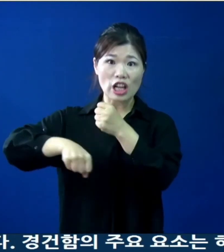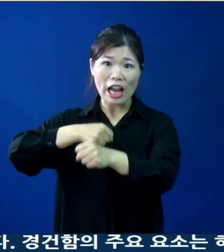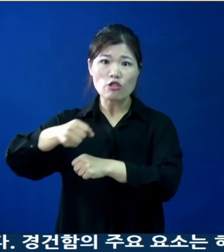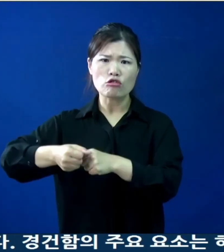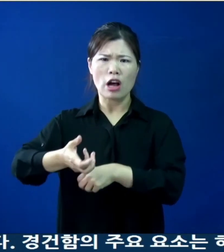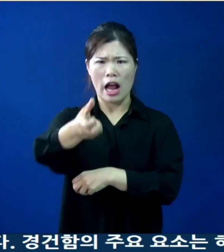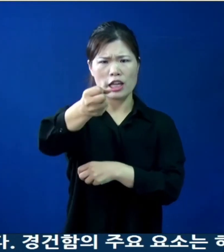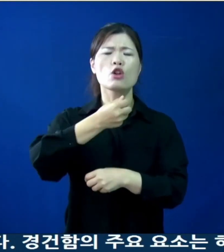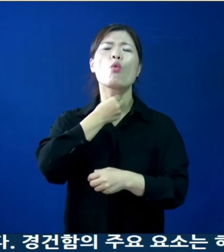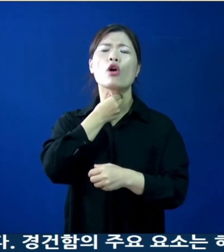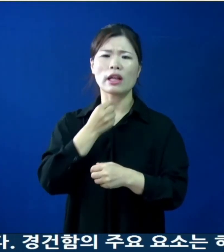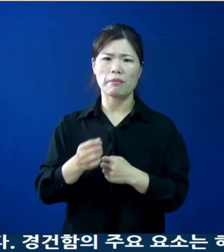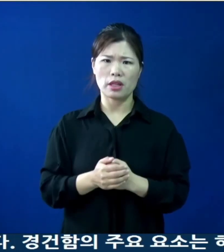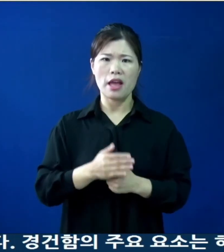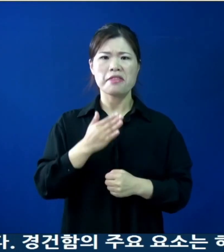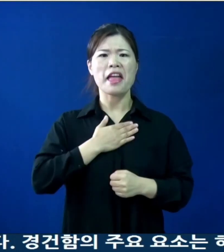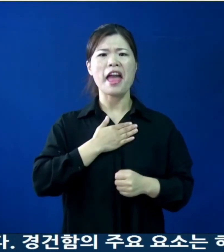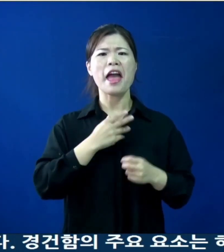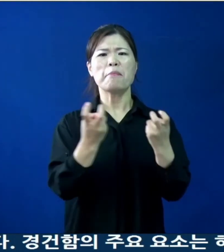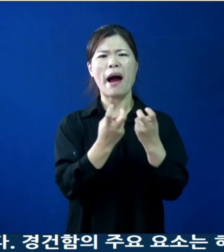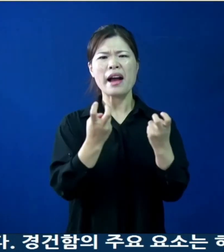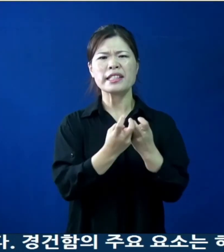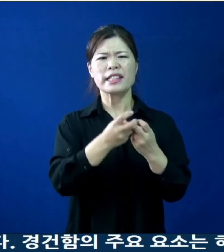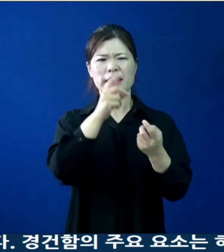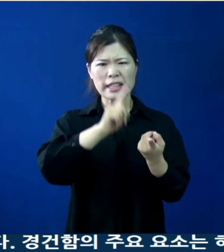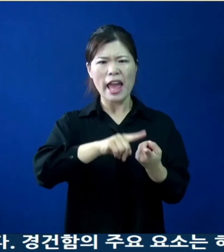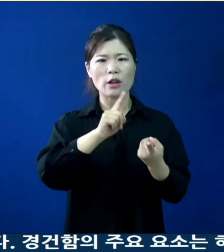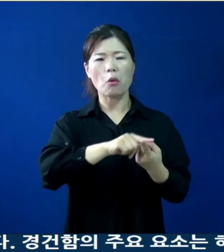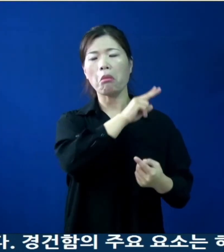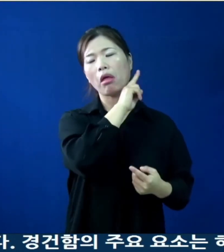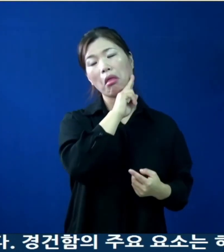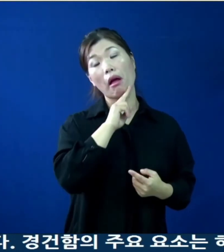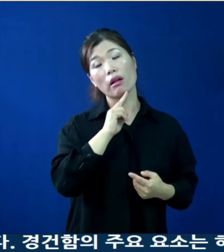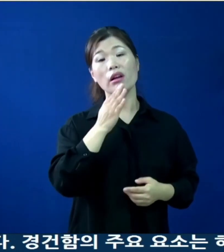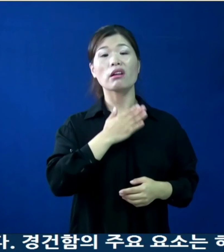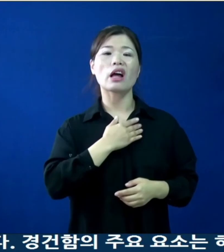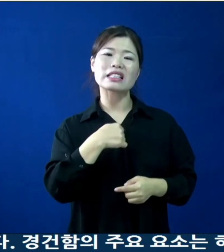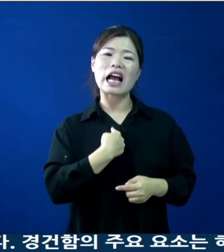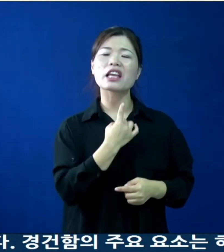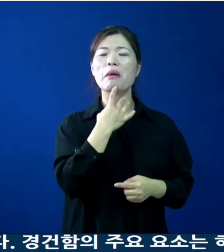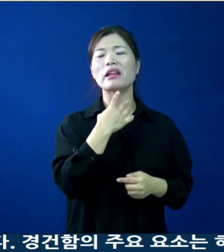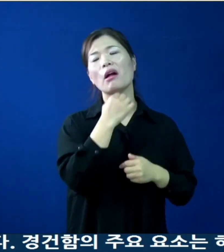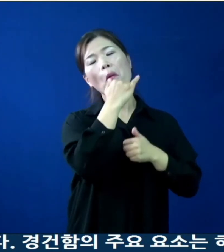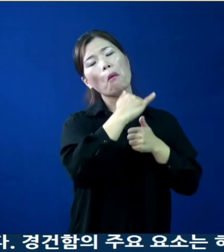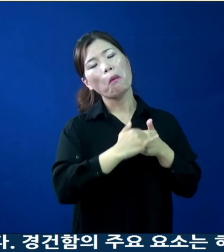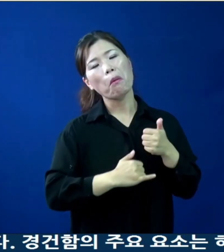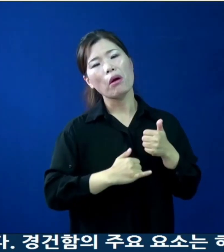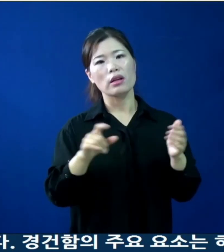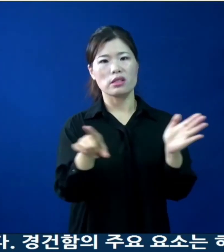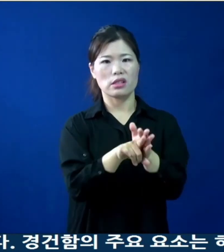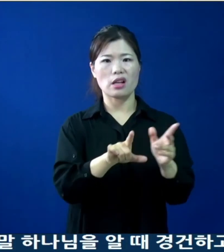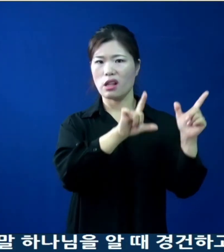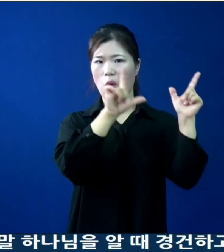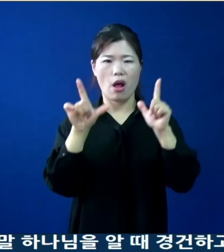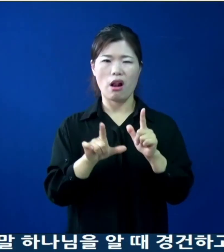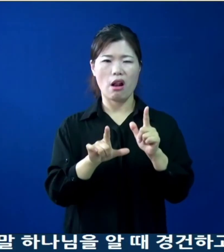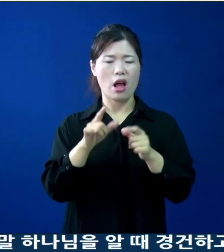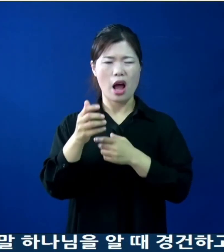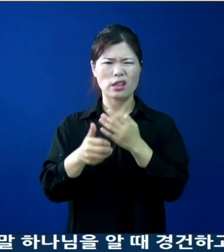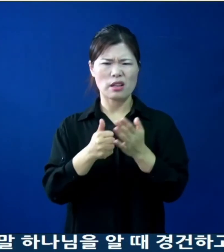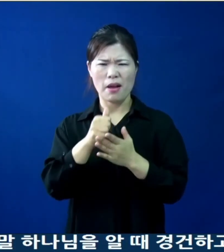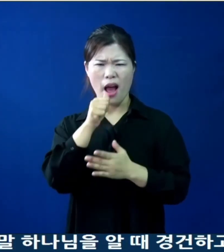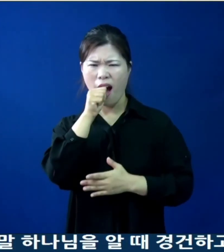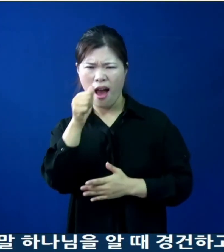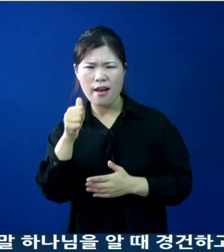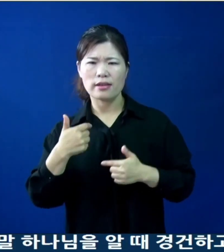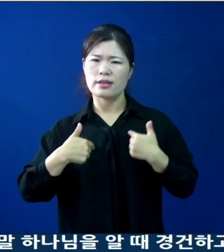내 방식대로 편안하게 자기를 섬기는 이런 예배나 신앙의 삶을 우리 주님은 결코